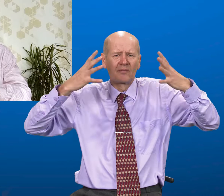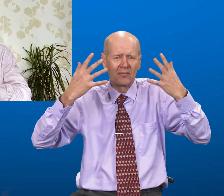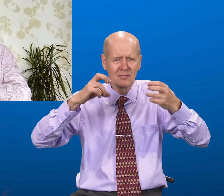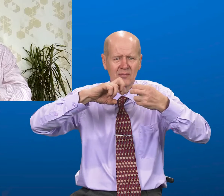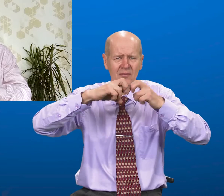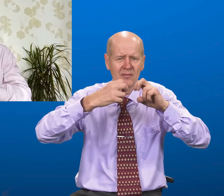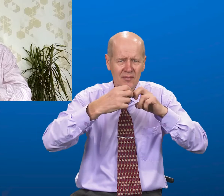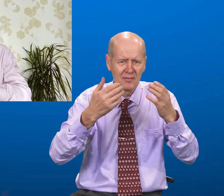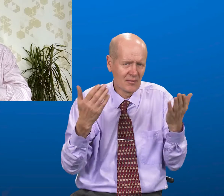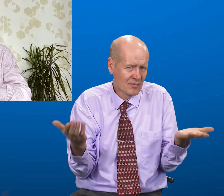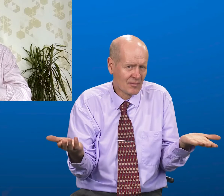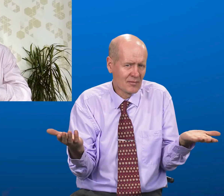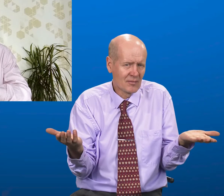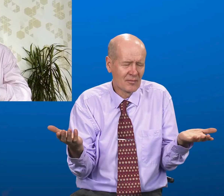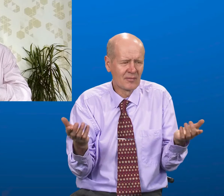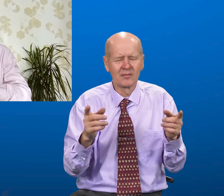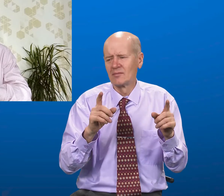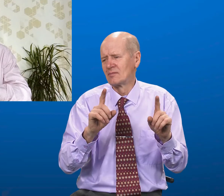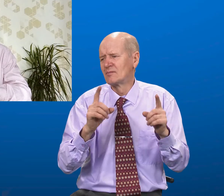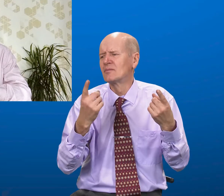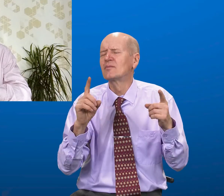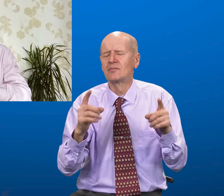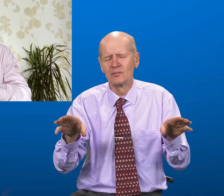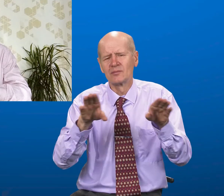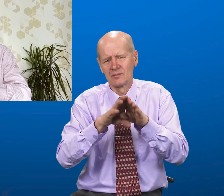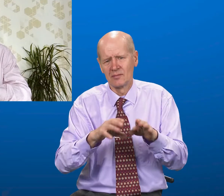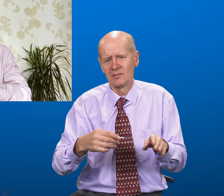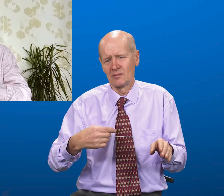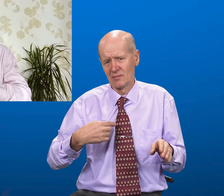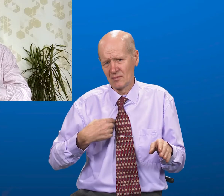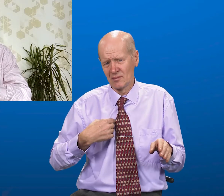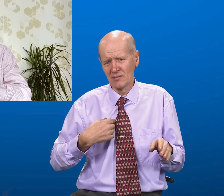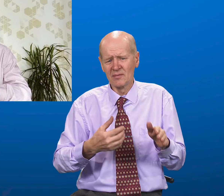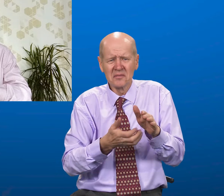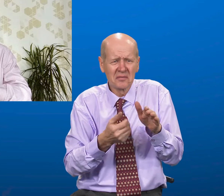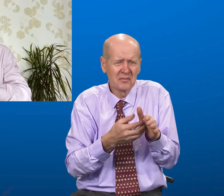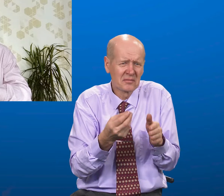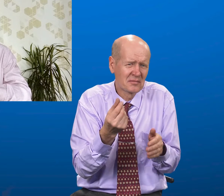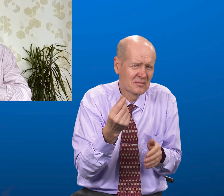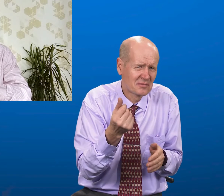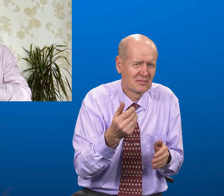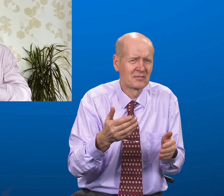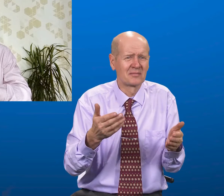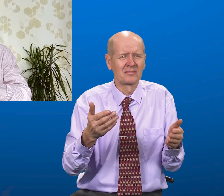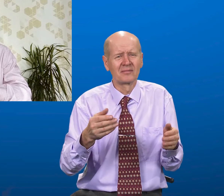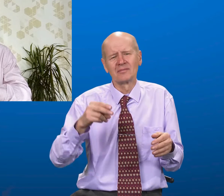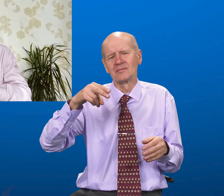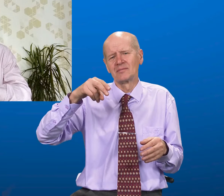мной это происходит? Почему такая острая нехватка в моей